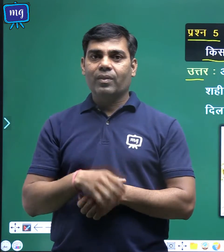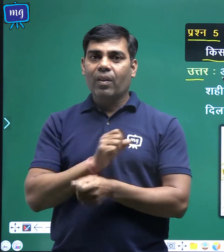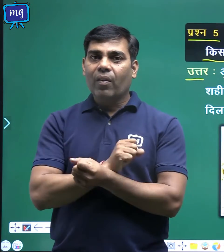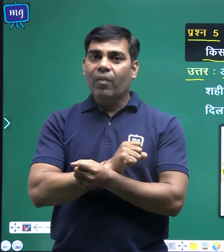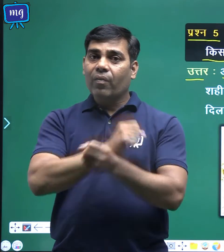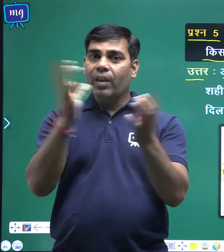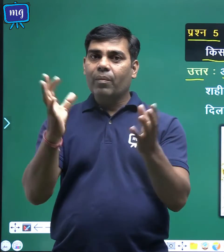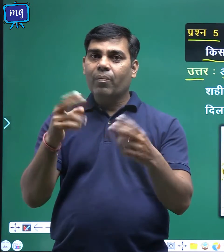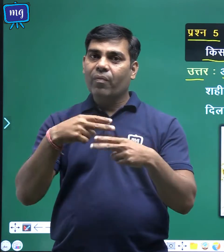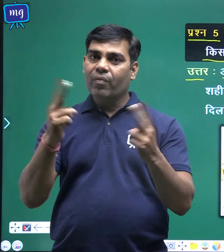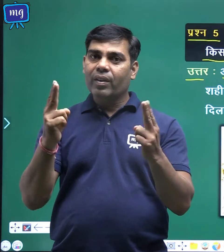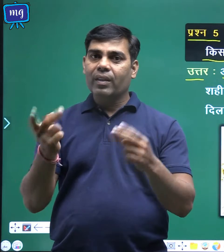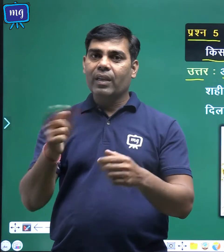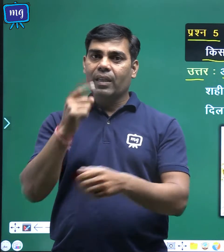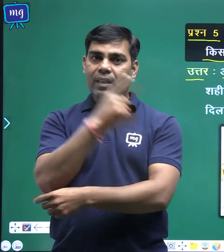आज़ादी के दिन